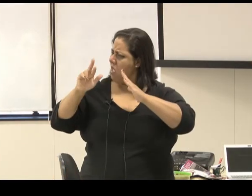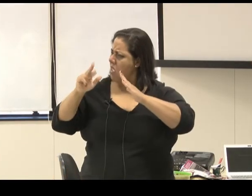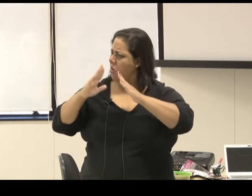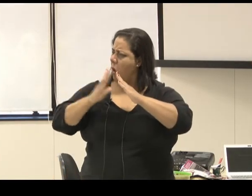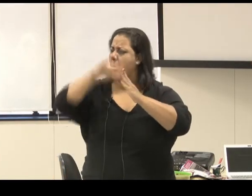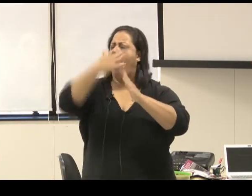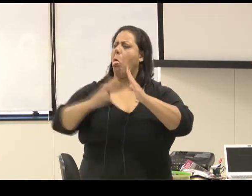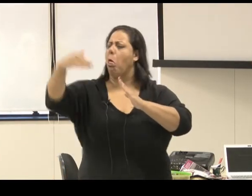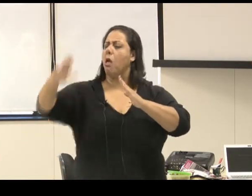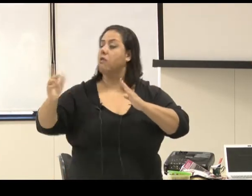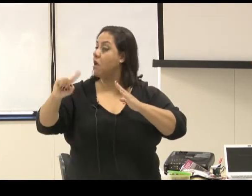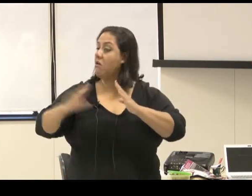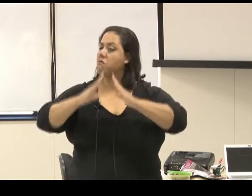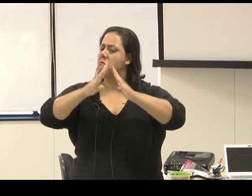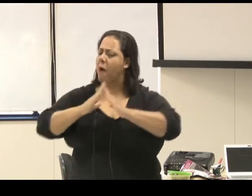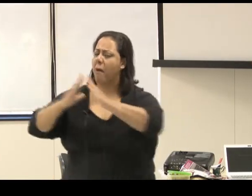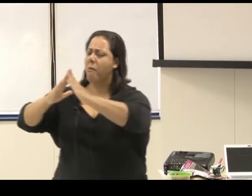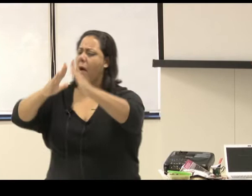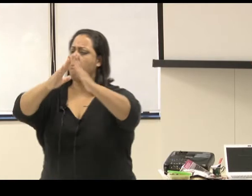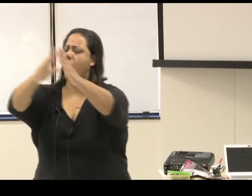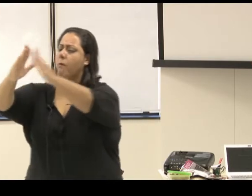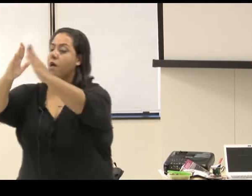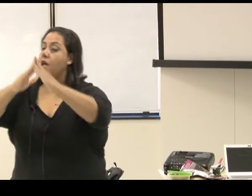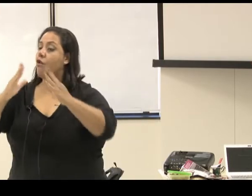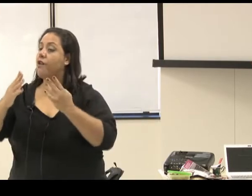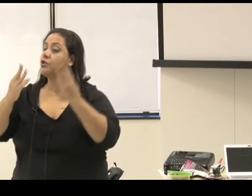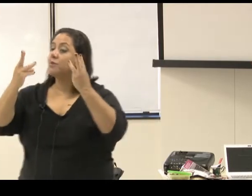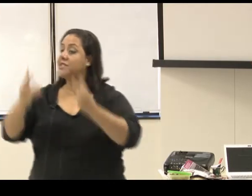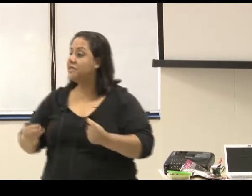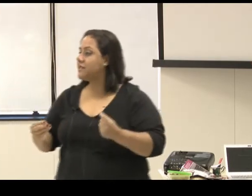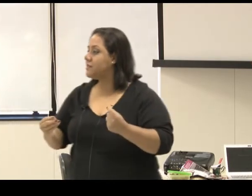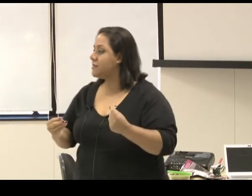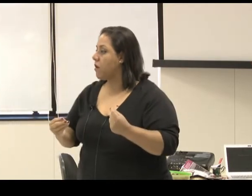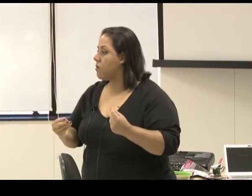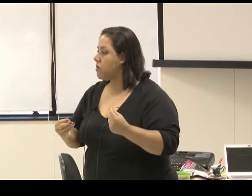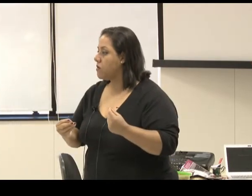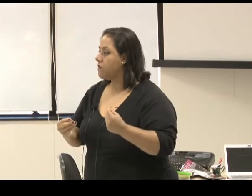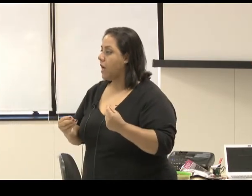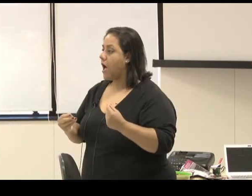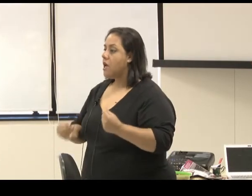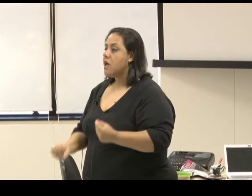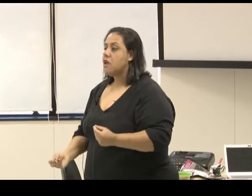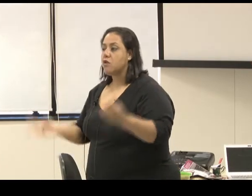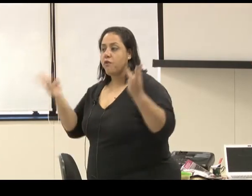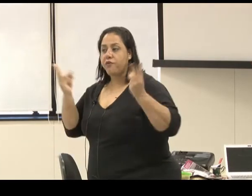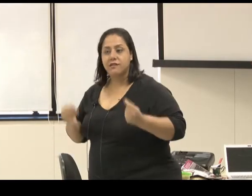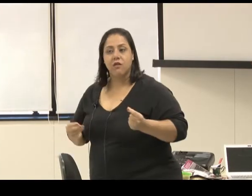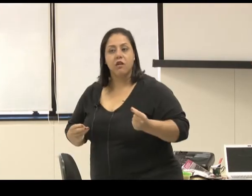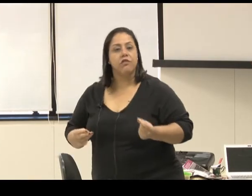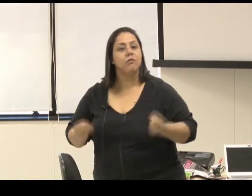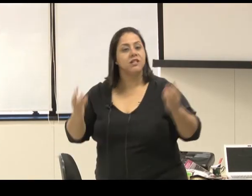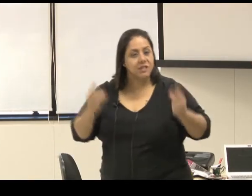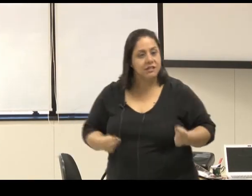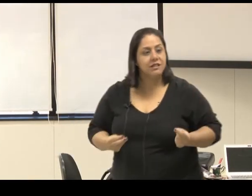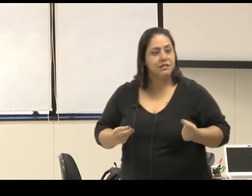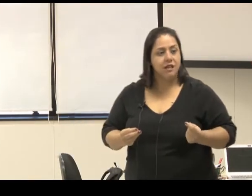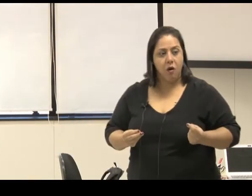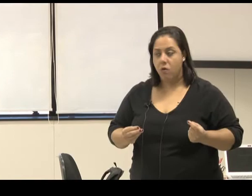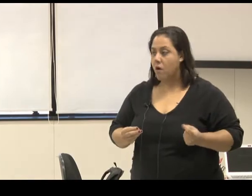igual, não, pá. Eu faço uma descrição, tá? E o que eu fiz agora foi uma descrição para